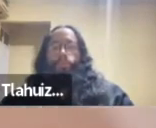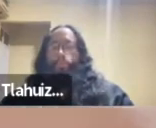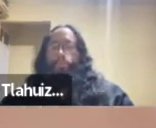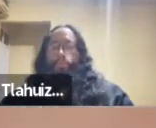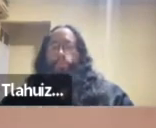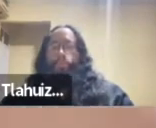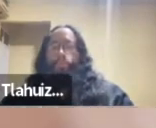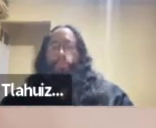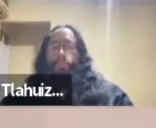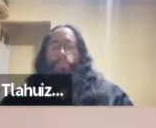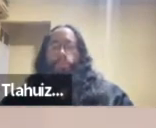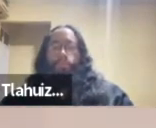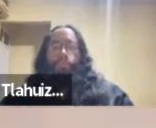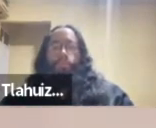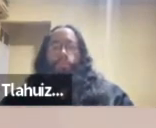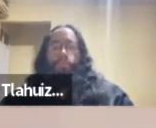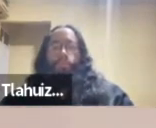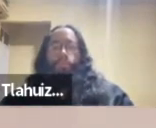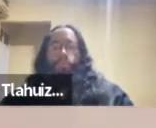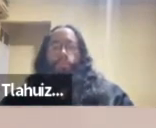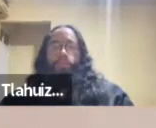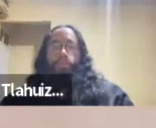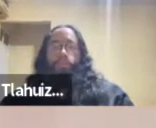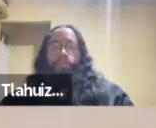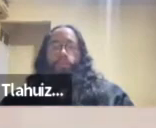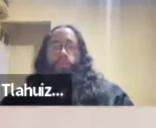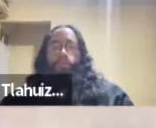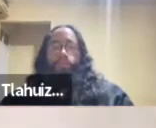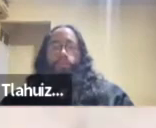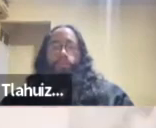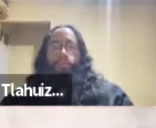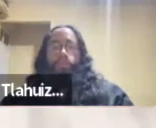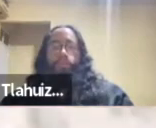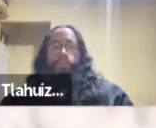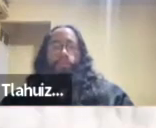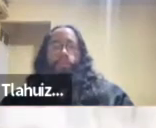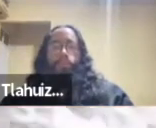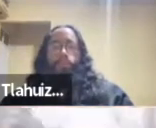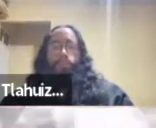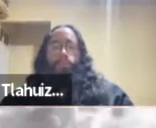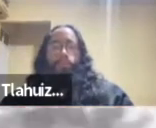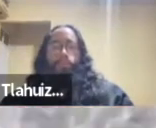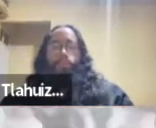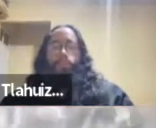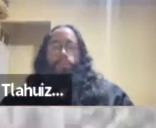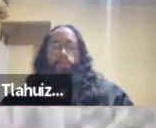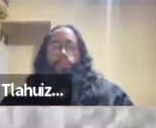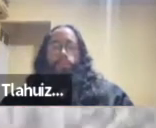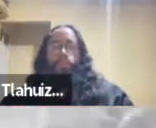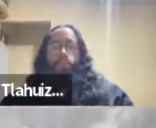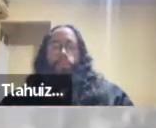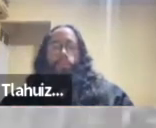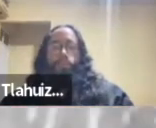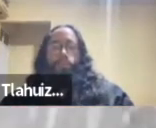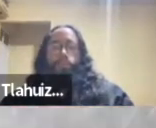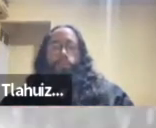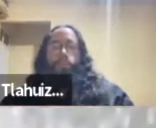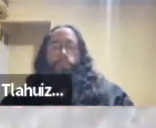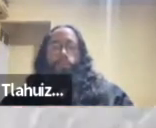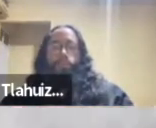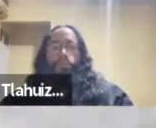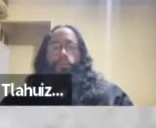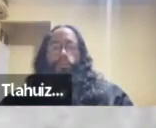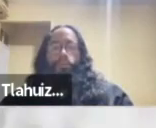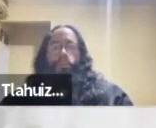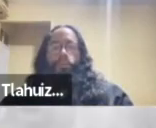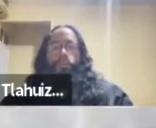a visitar a su familia a Chile. Y Harberger entonces empezó a frecuentar a la Universidad Católica y ahí se